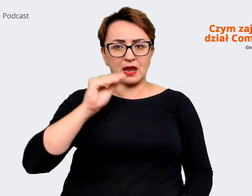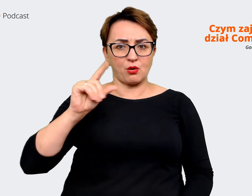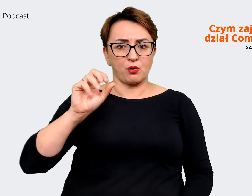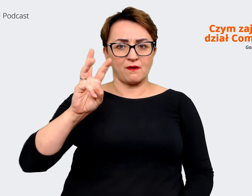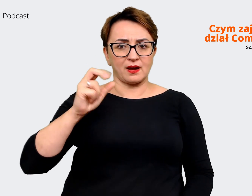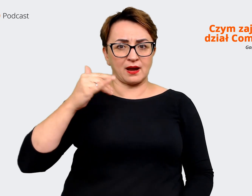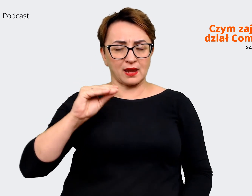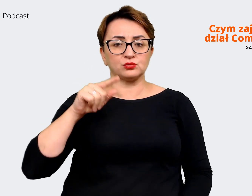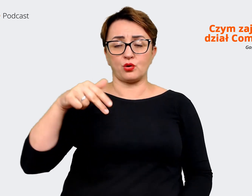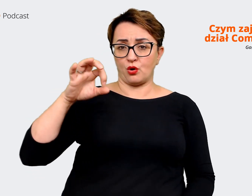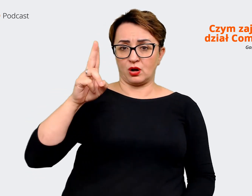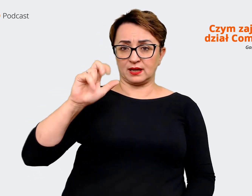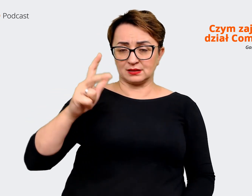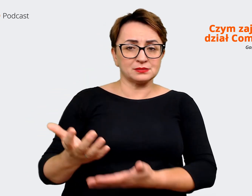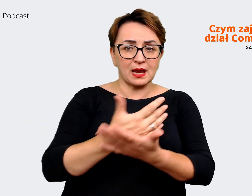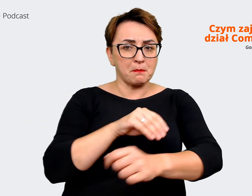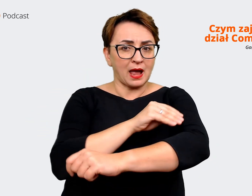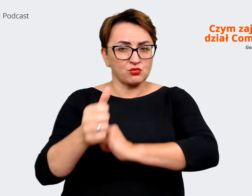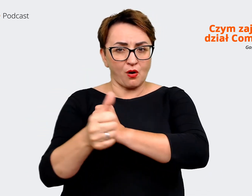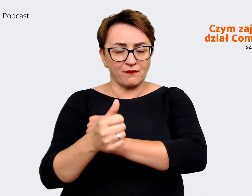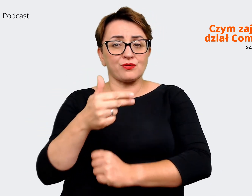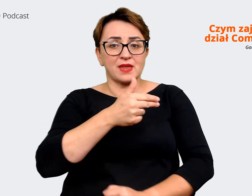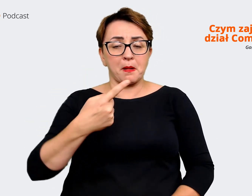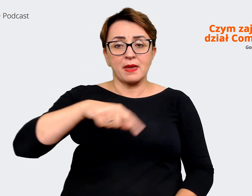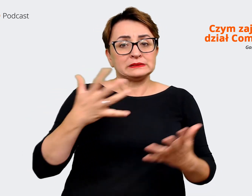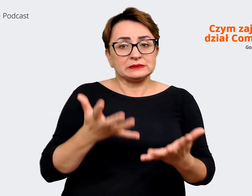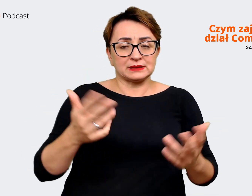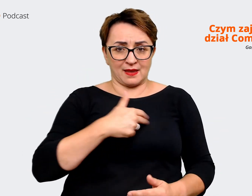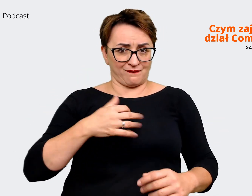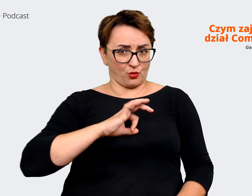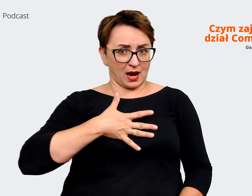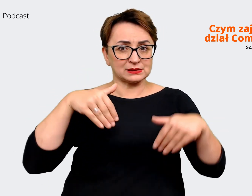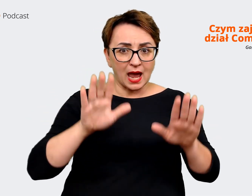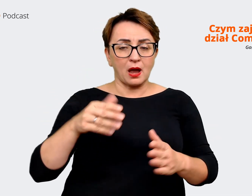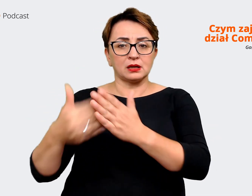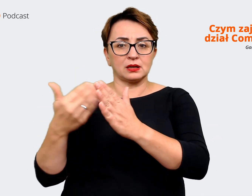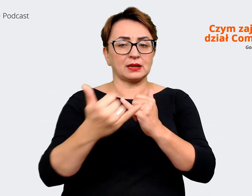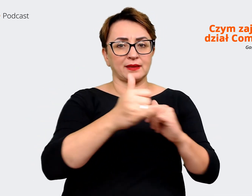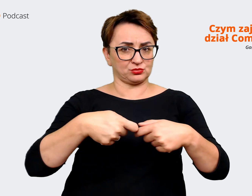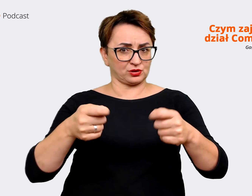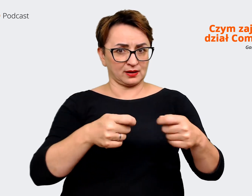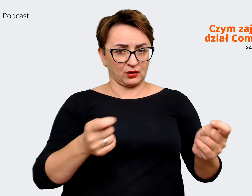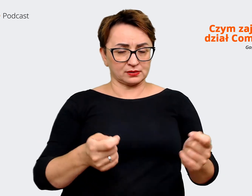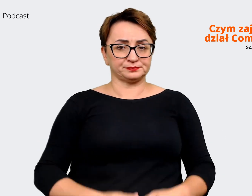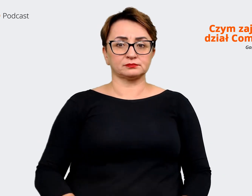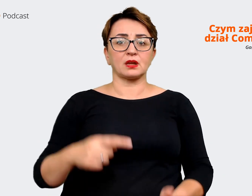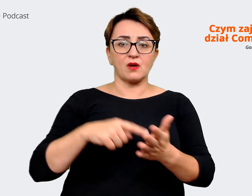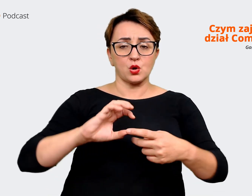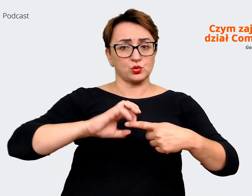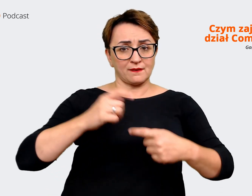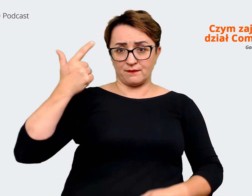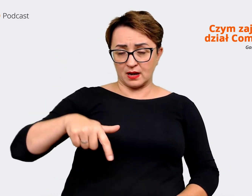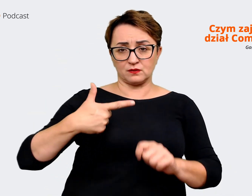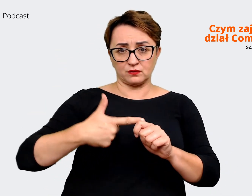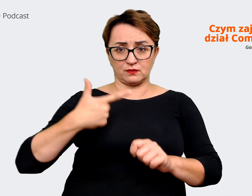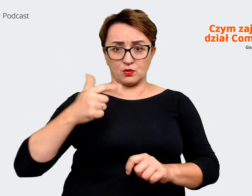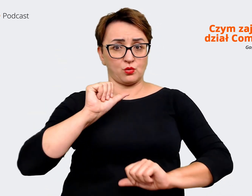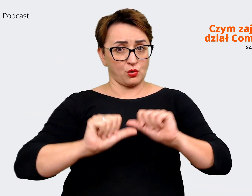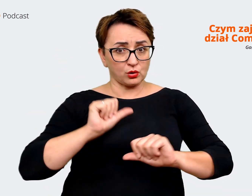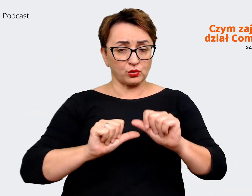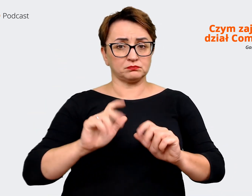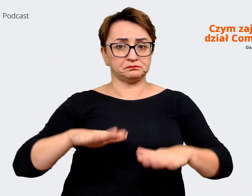w 2017 roku UOKiK zrobił w siedzibie spółki w Poznaniu przeszukanie. No i następnie przez 5 lat trwało